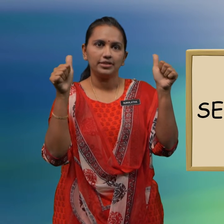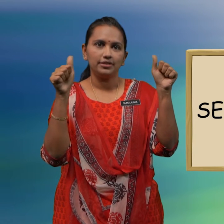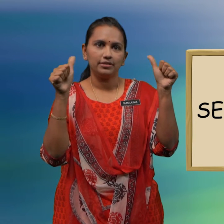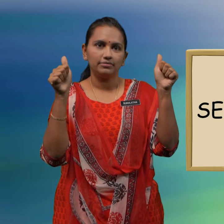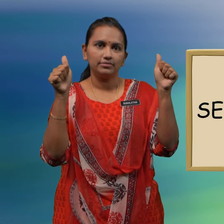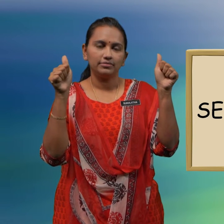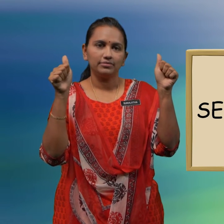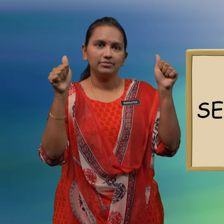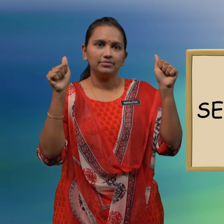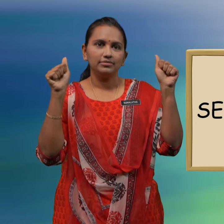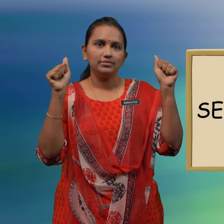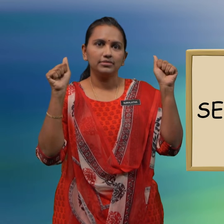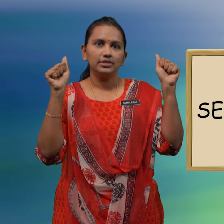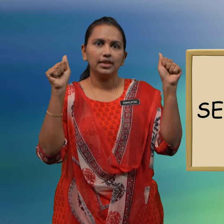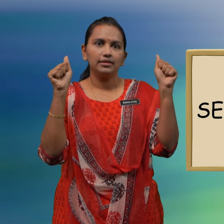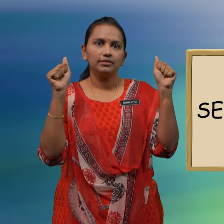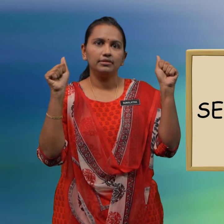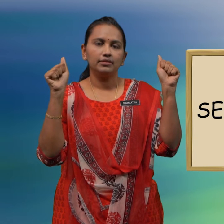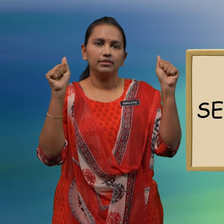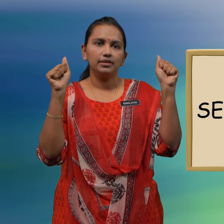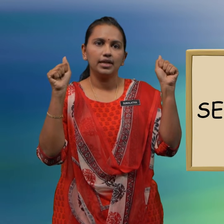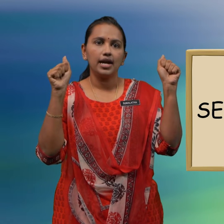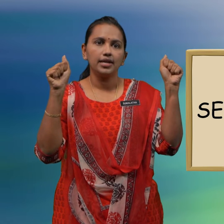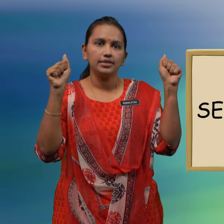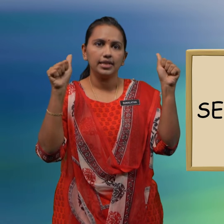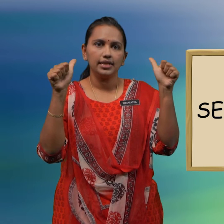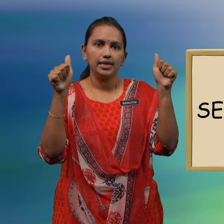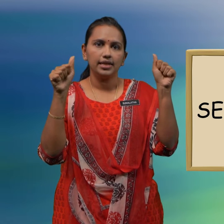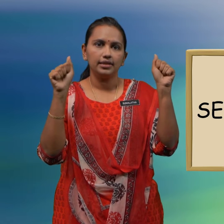sendiri. Dan yang akhir sekali ialah